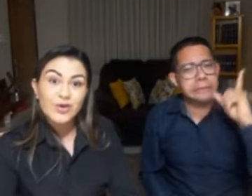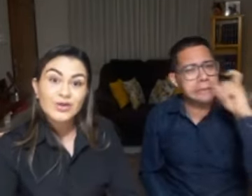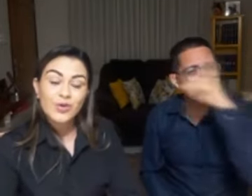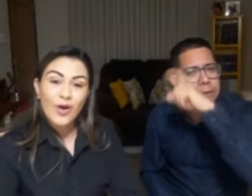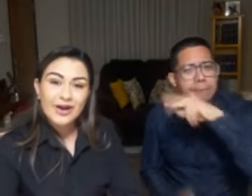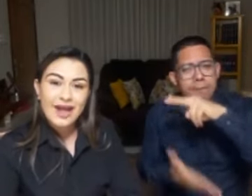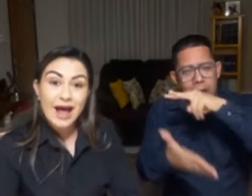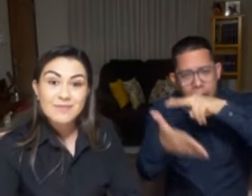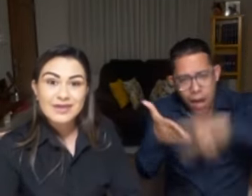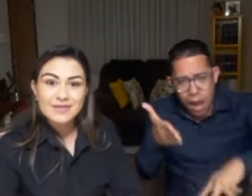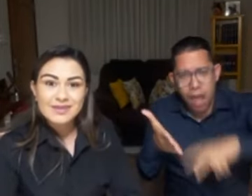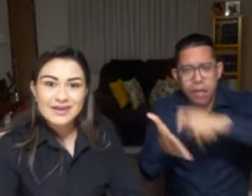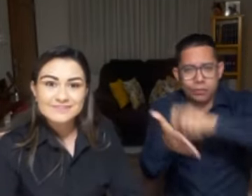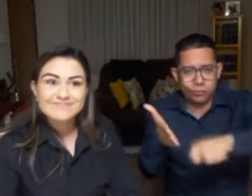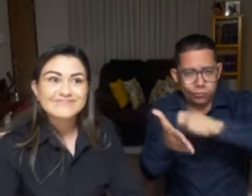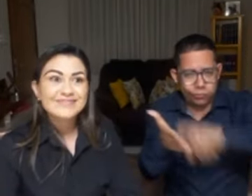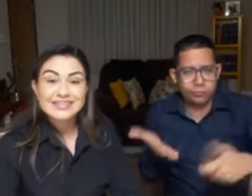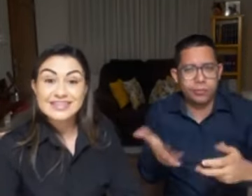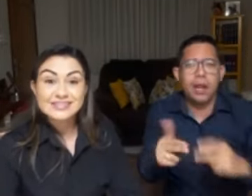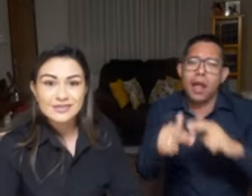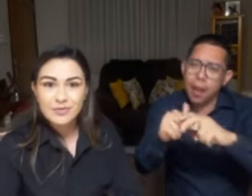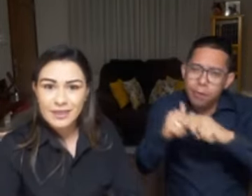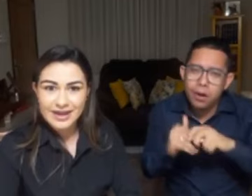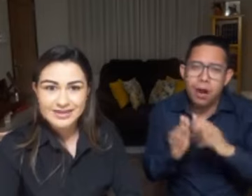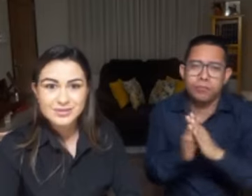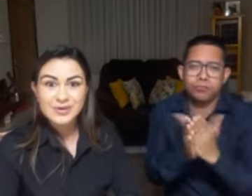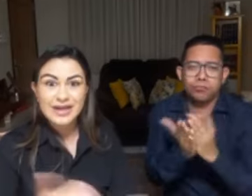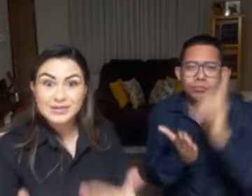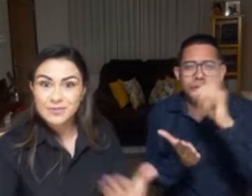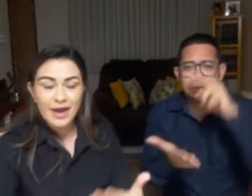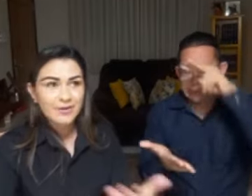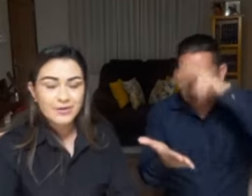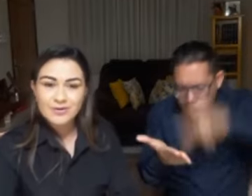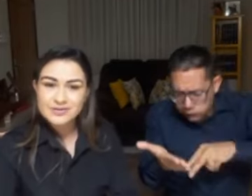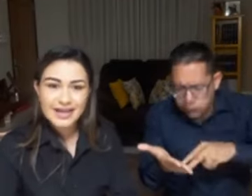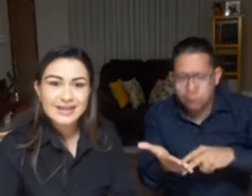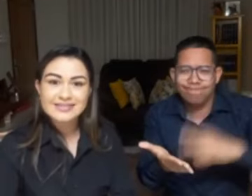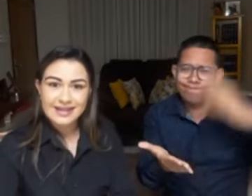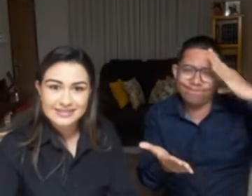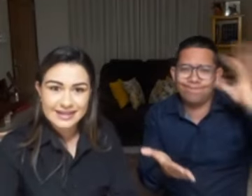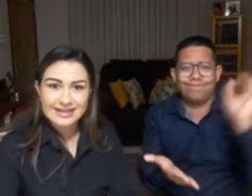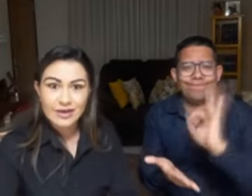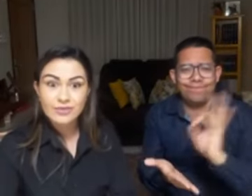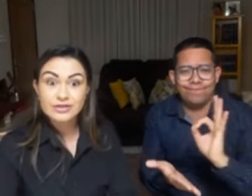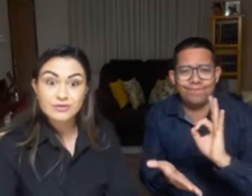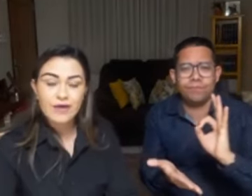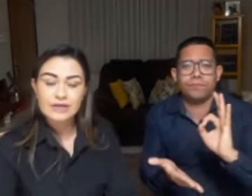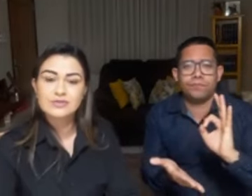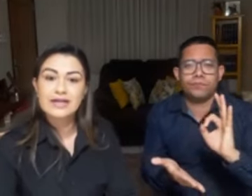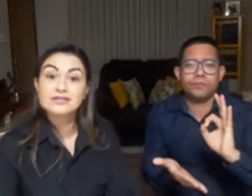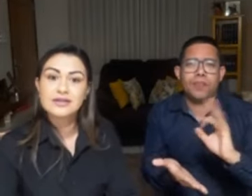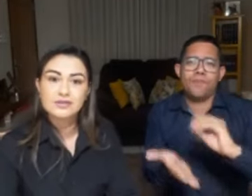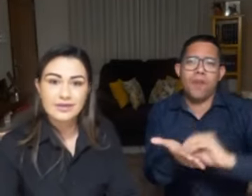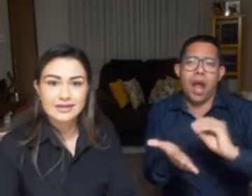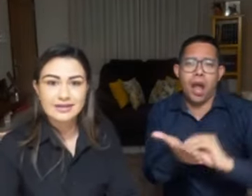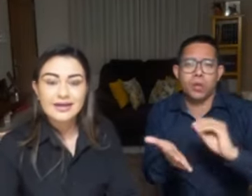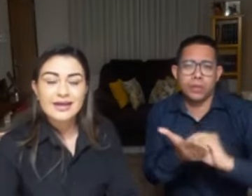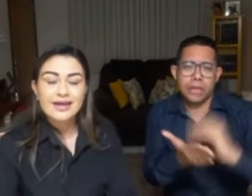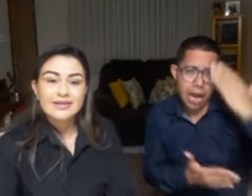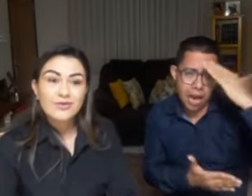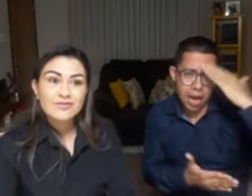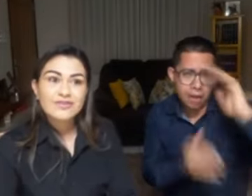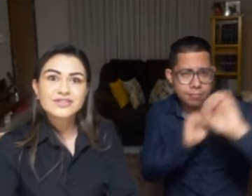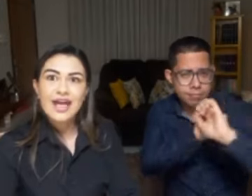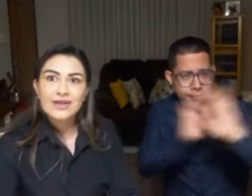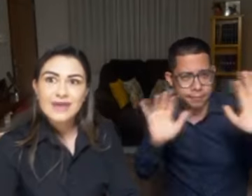o que torna a Bíblia inacessível para eles, porque eles pegam e não conseguem entender, né, o que de fato está escrito ali.